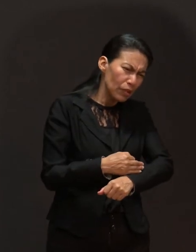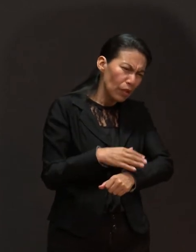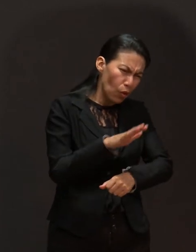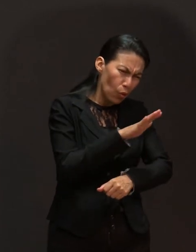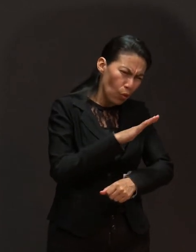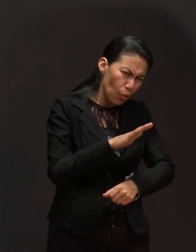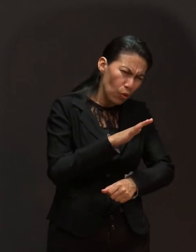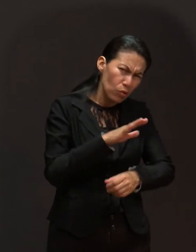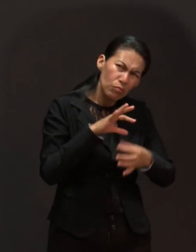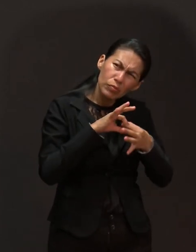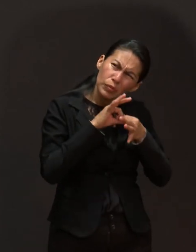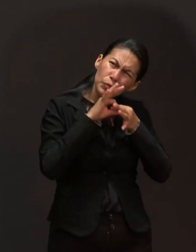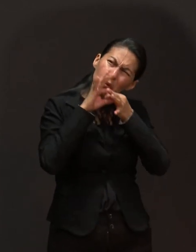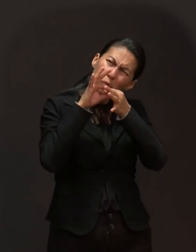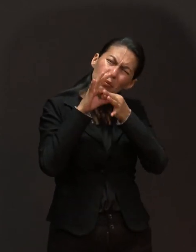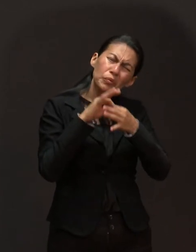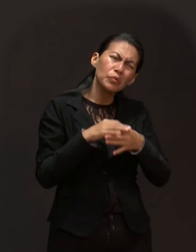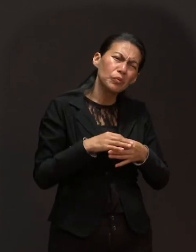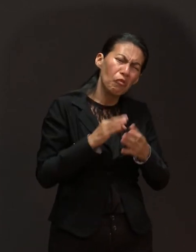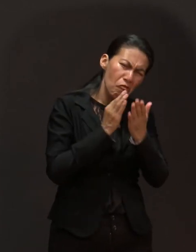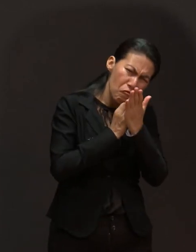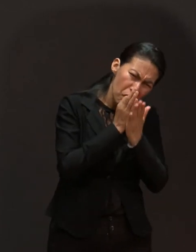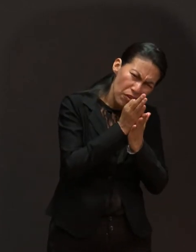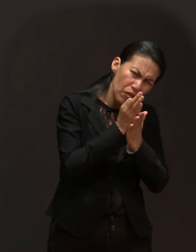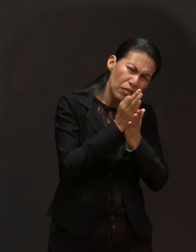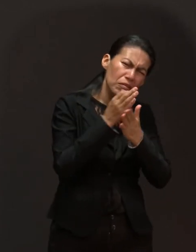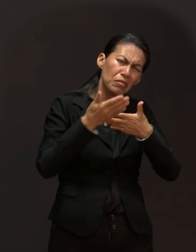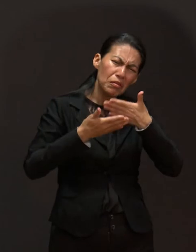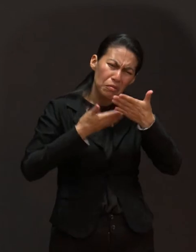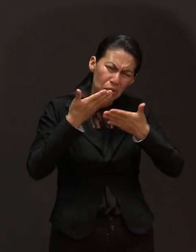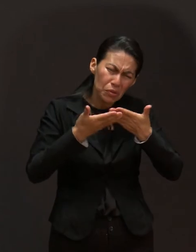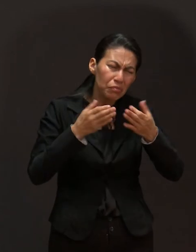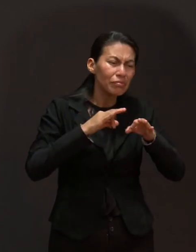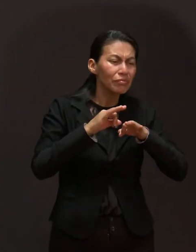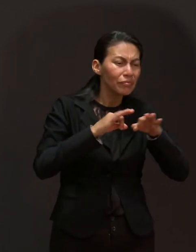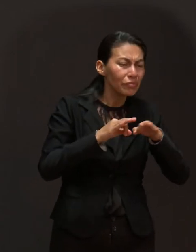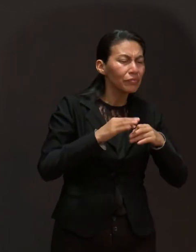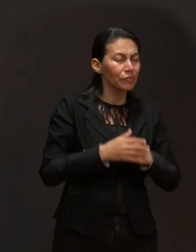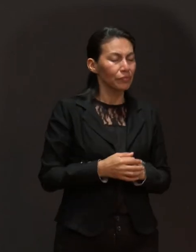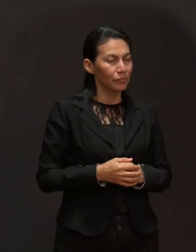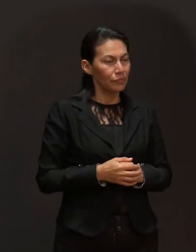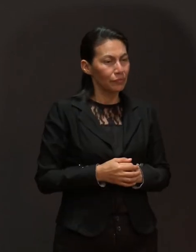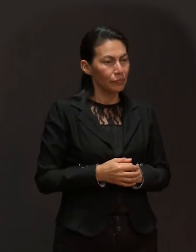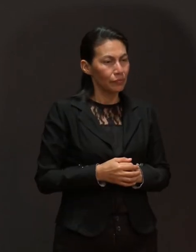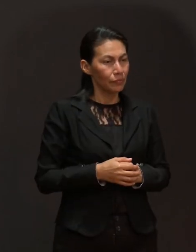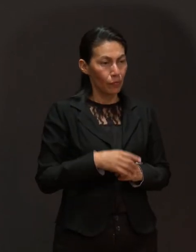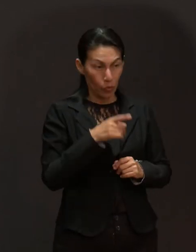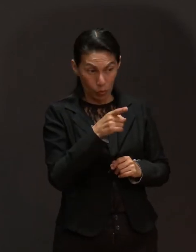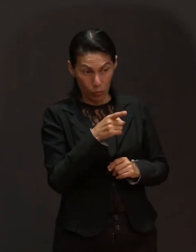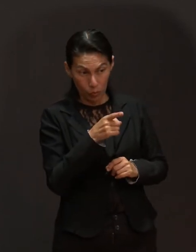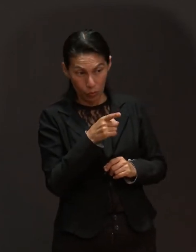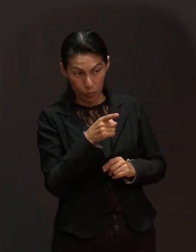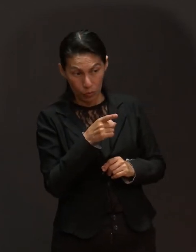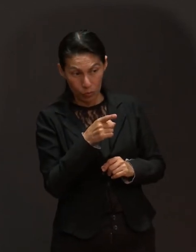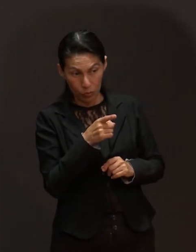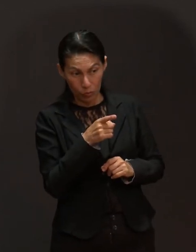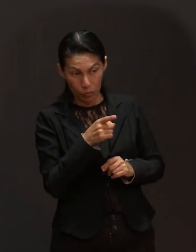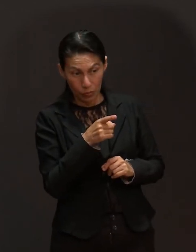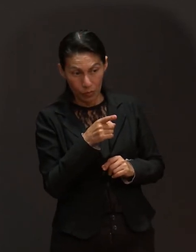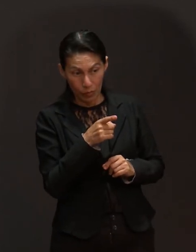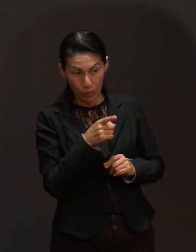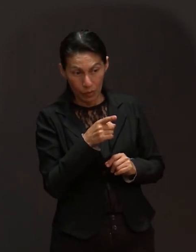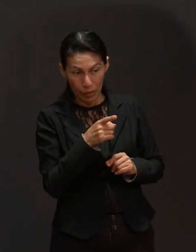familia comprometida en el servicio a Dios y a la iglesia. Allí